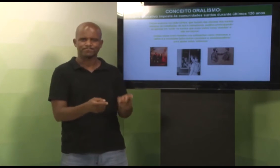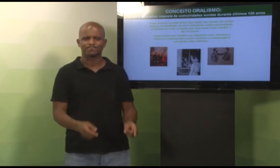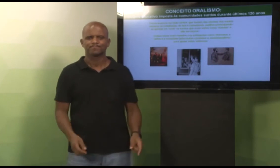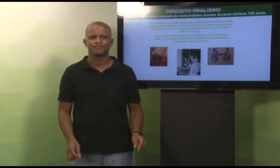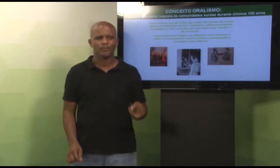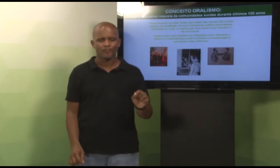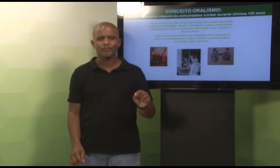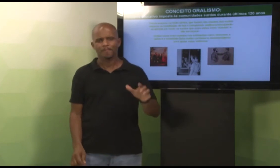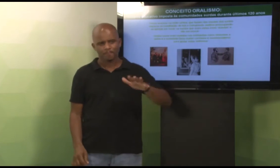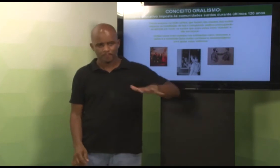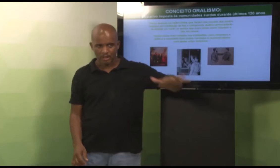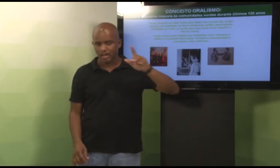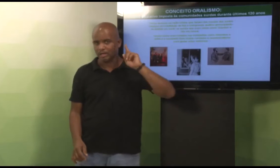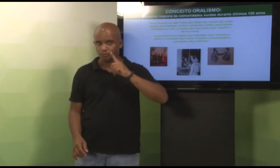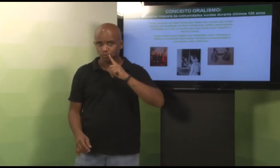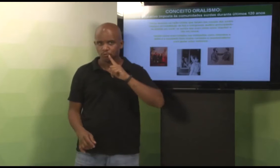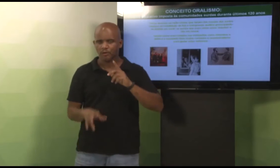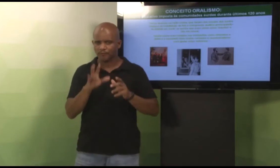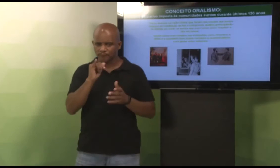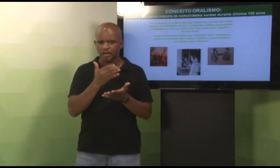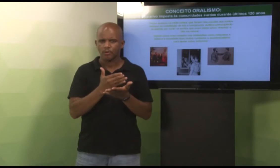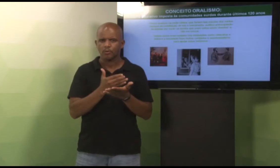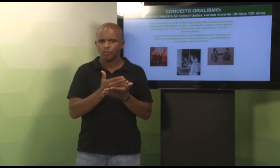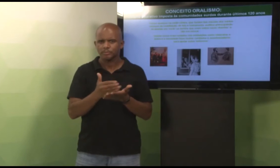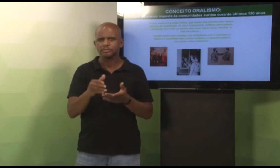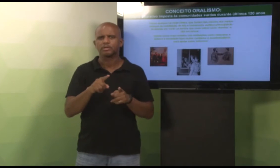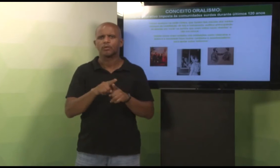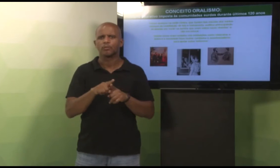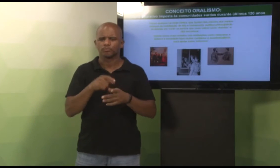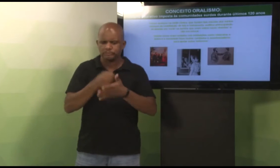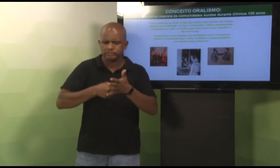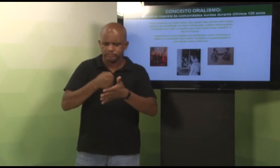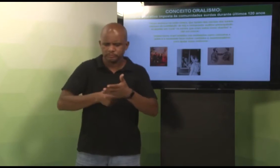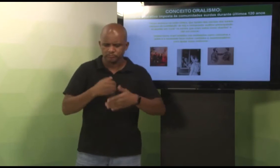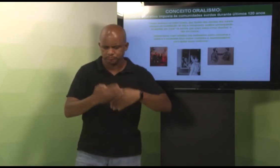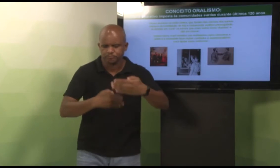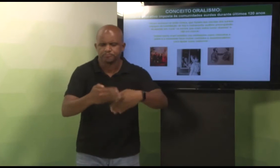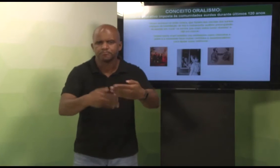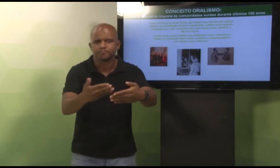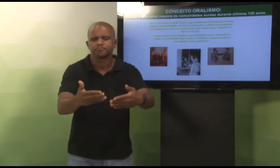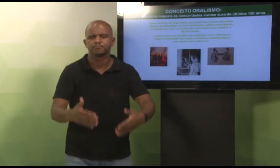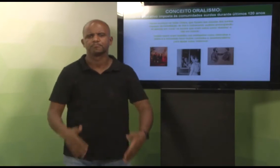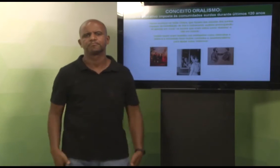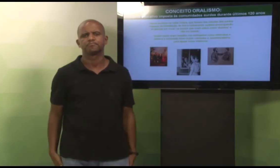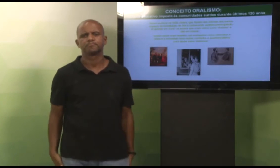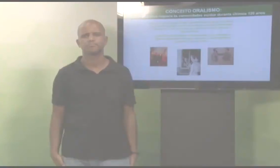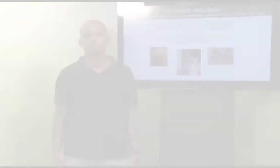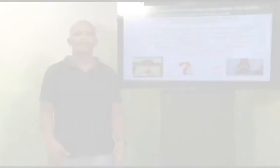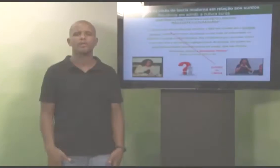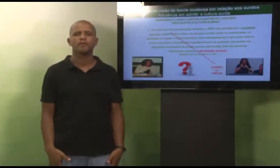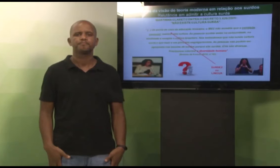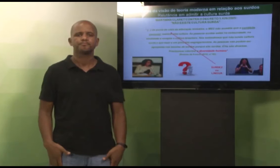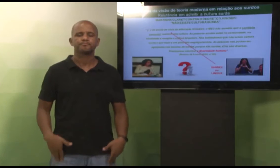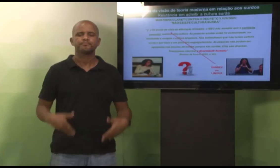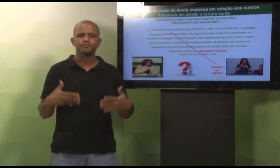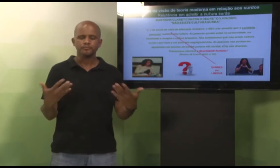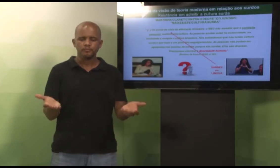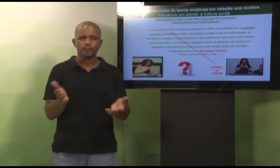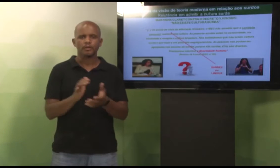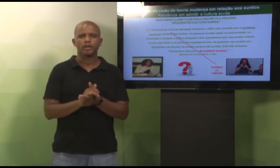mas os ouvintes proibiam por meio da imposição. Com isso, os surdos começaram a lutar para se